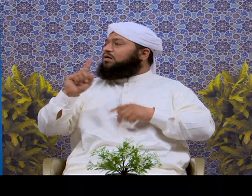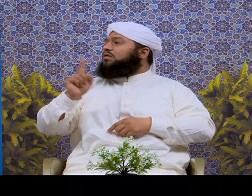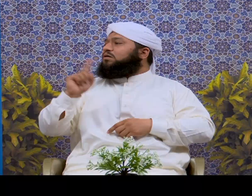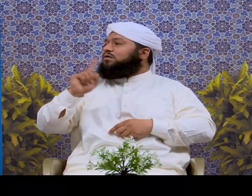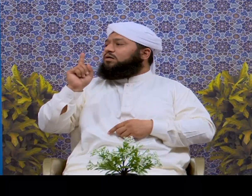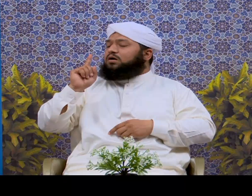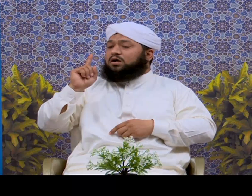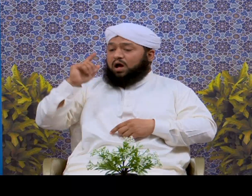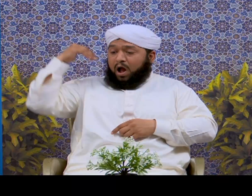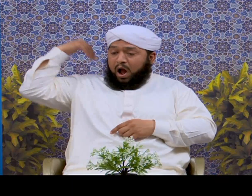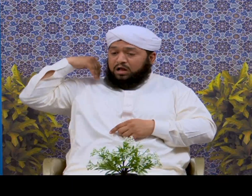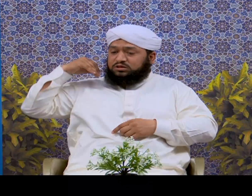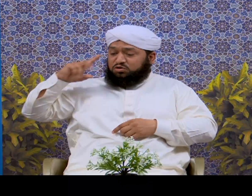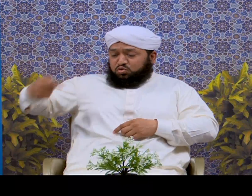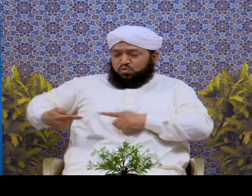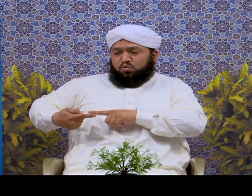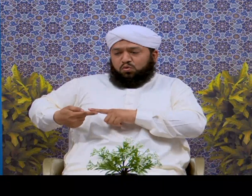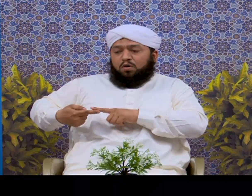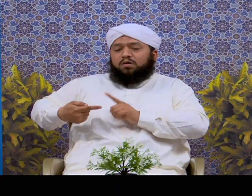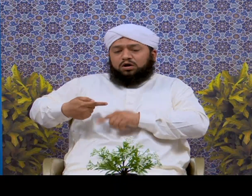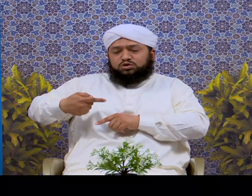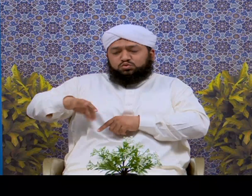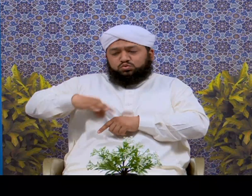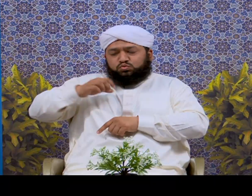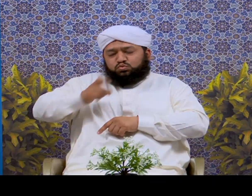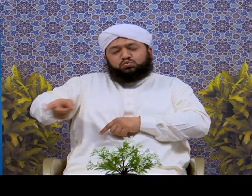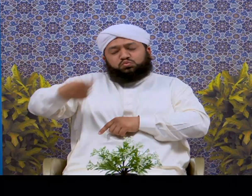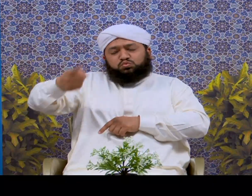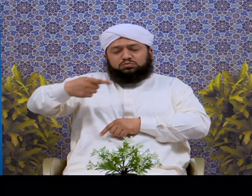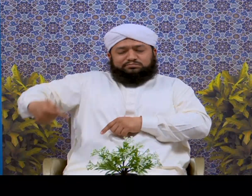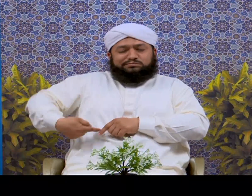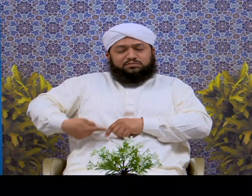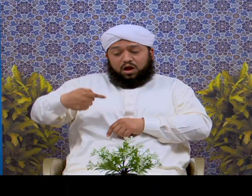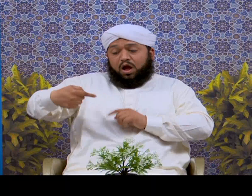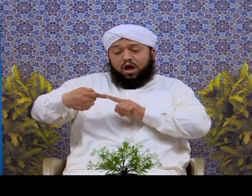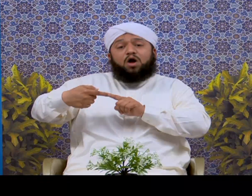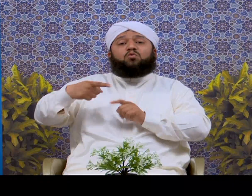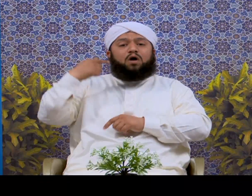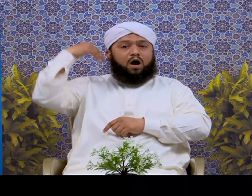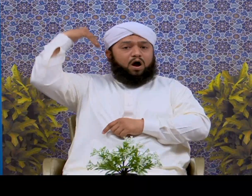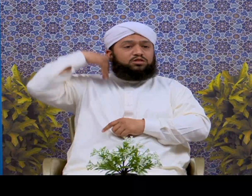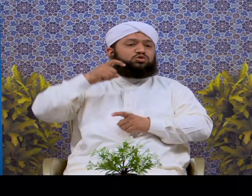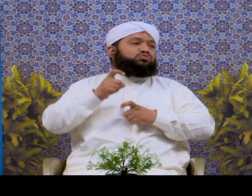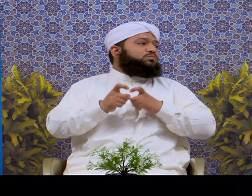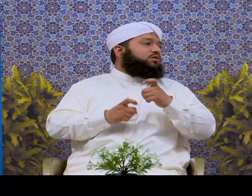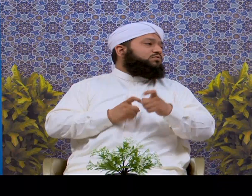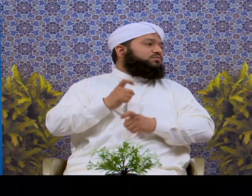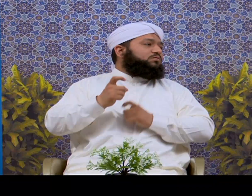ہمارے نفس کو بطور جاسوس ہمارے خلاف استعمال کرتا ہے۔ نفس ہمارے اندر کا دشمن ہے یہ خواہشات سجاتا ہے